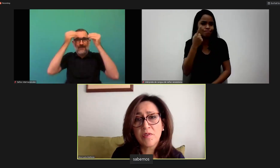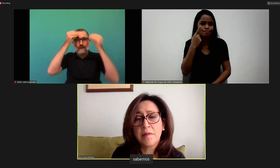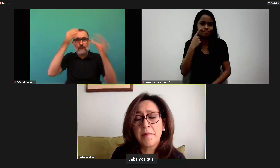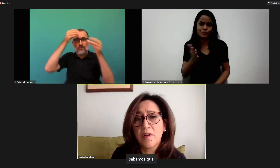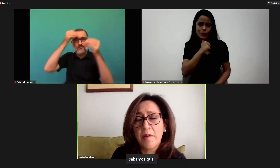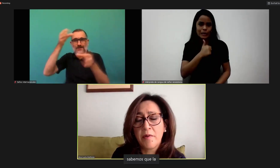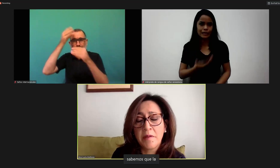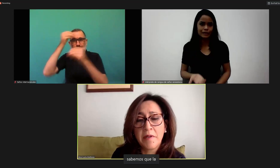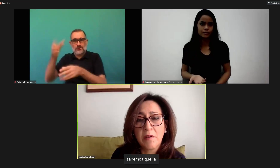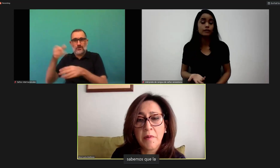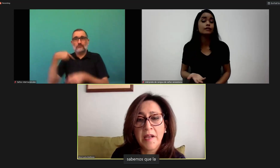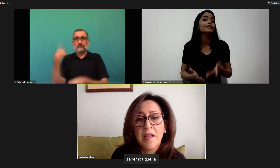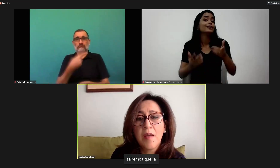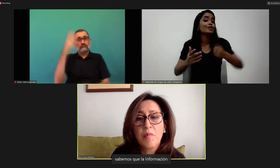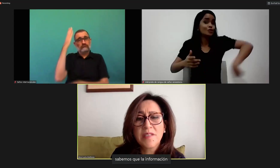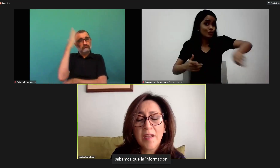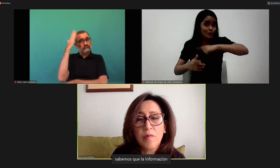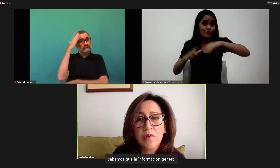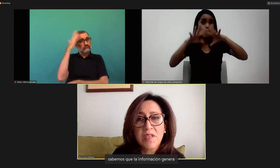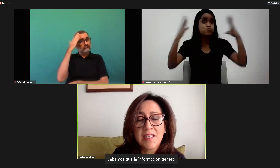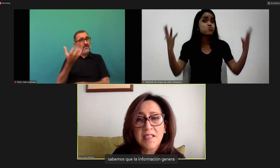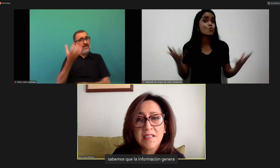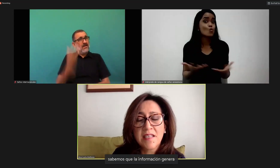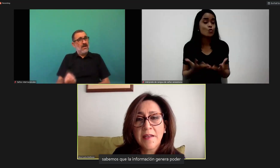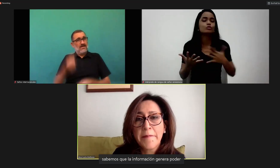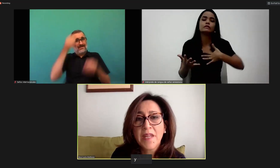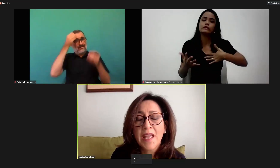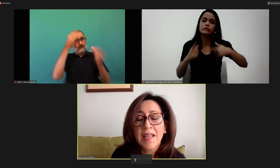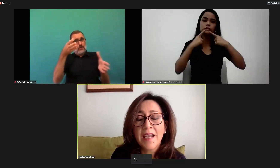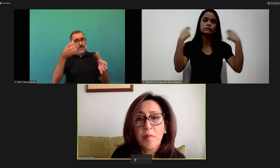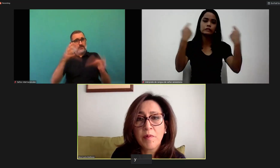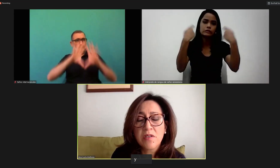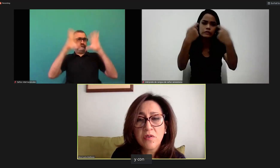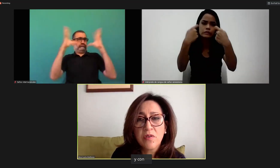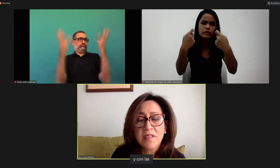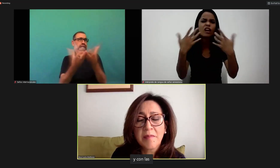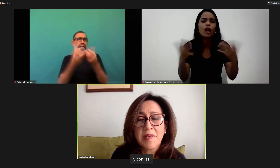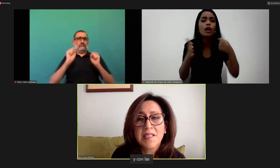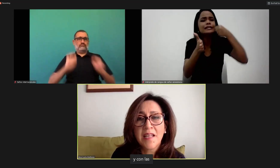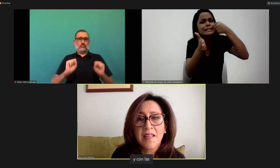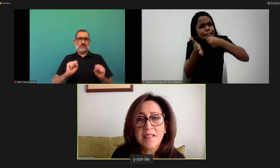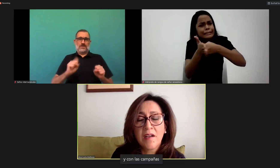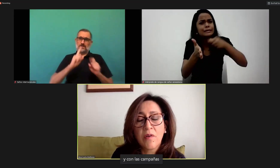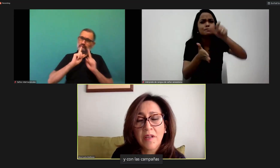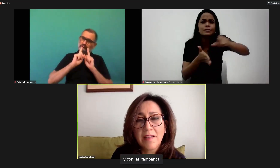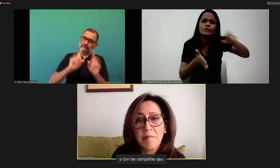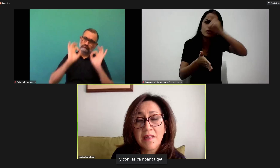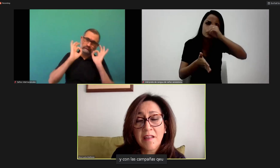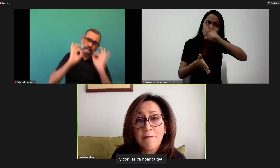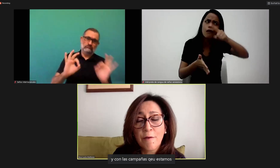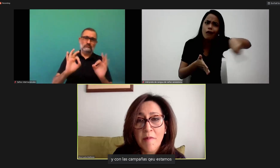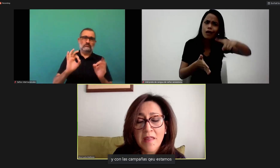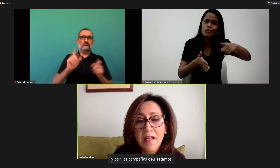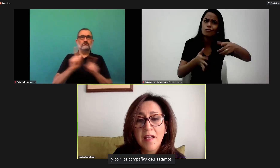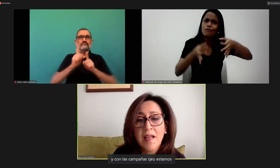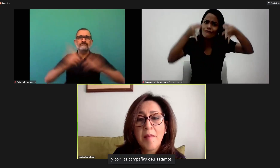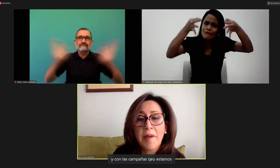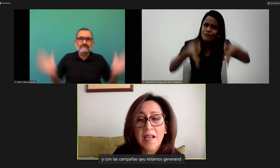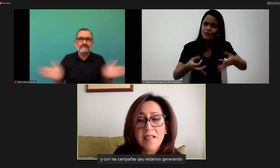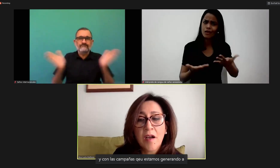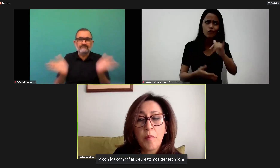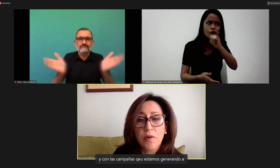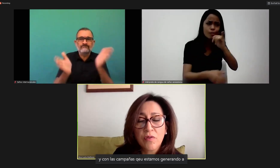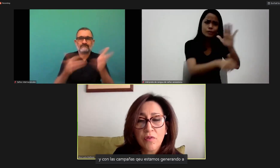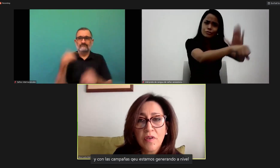también estamos llevando a cabo a nivel global, pues queremos insistir en que la población con discapacidad esté correctamente informada